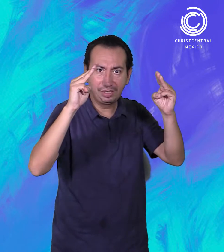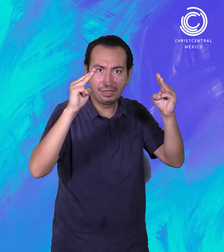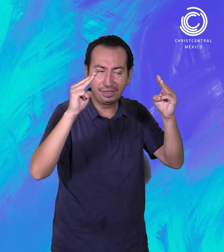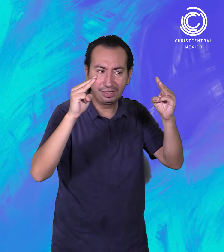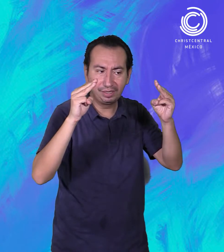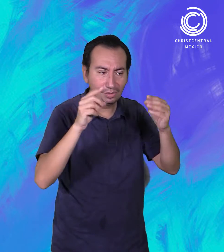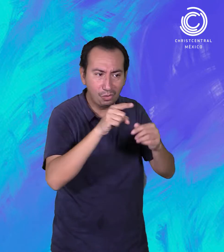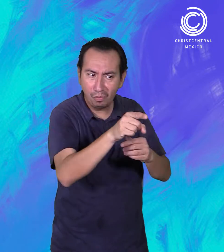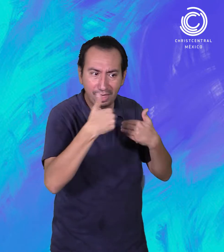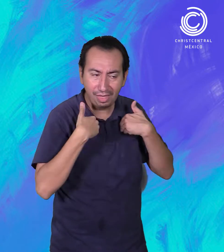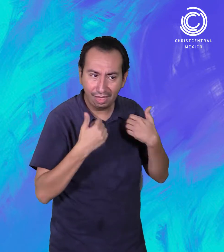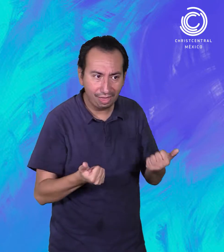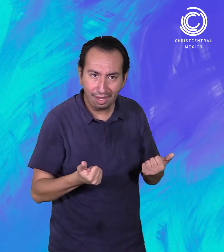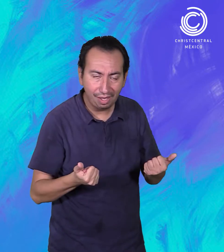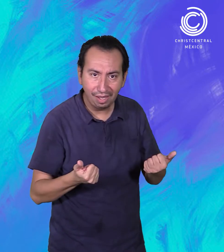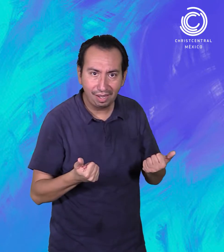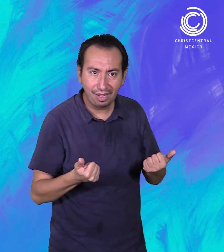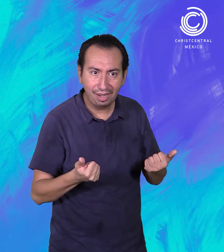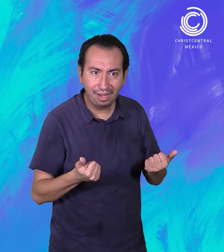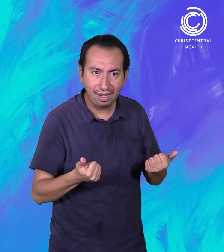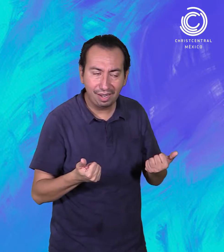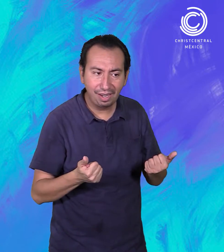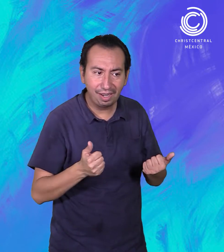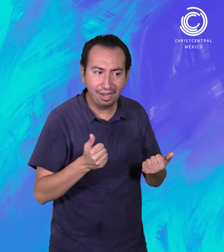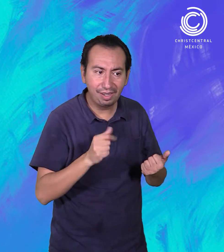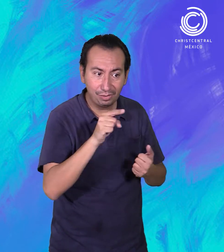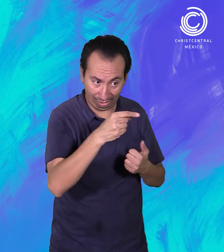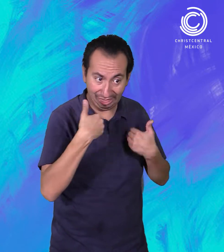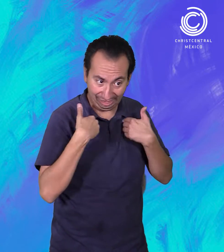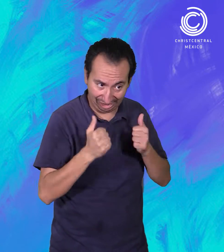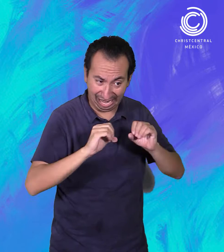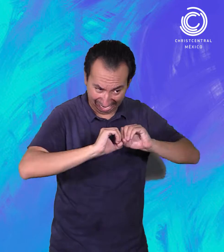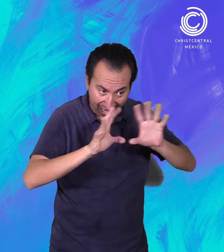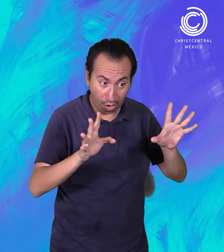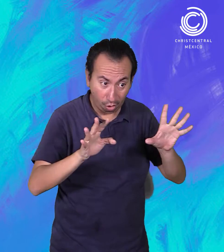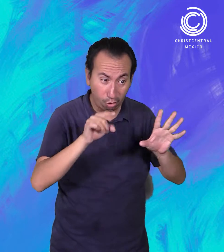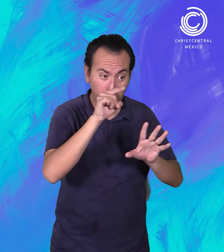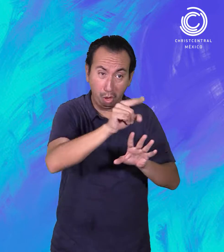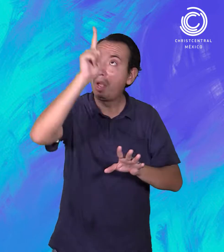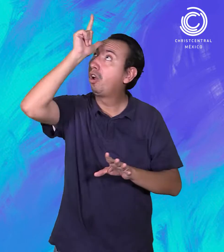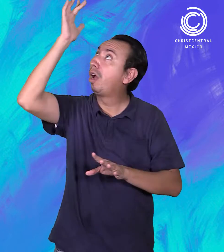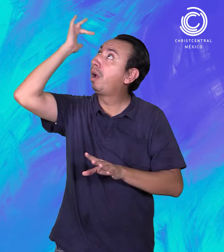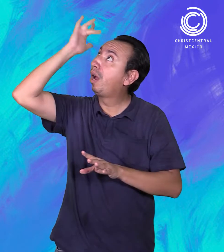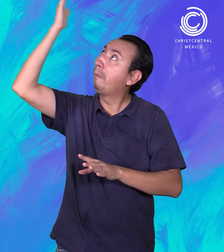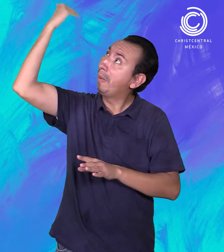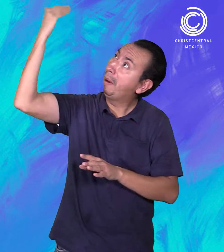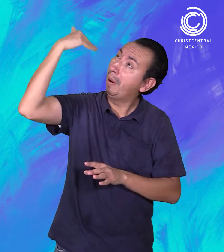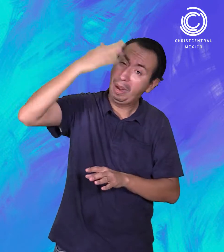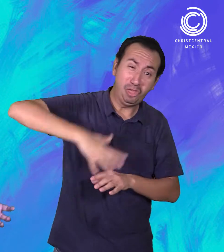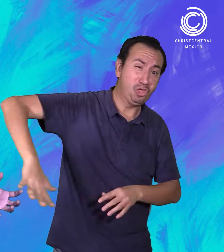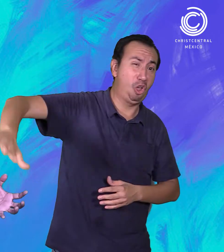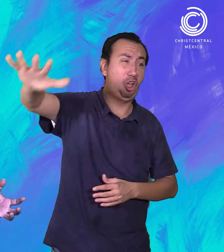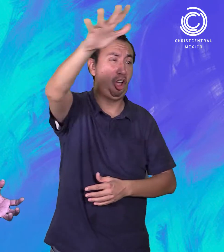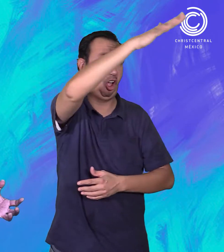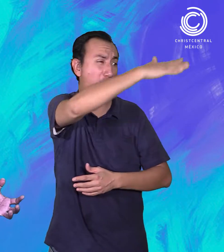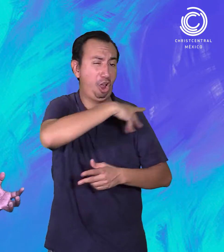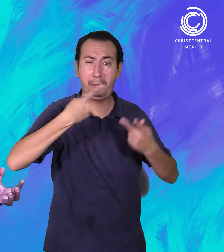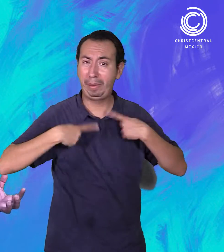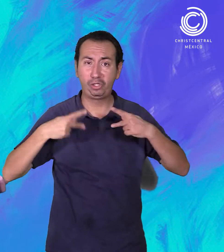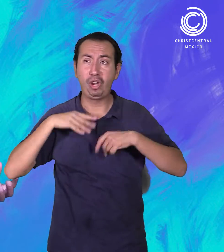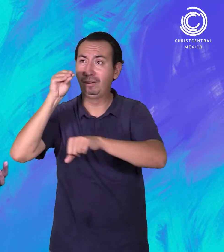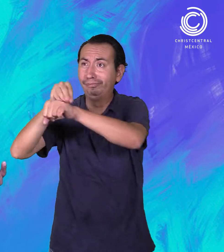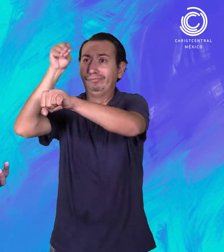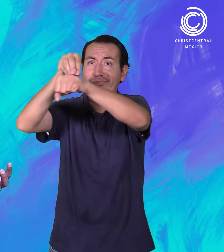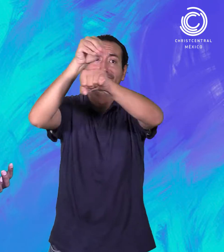Si lo entendiéramos bien, se lo pediríamos y anhelaríamos que no estuviera solamente en unos cuantos, sino que estuviera